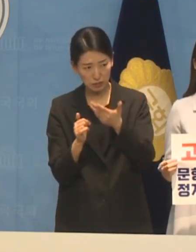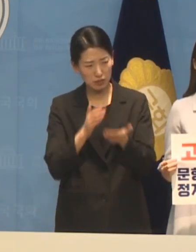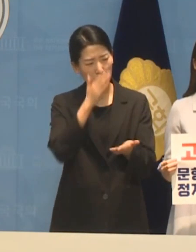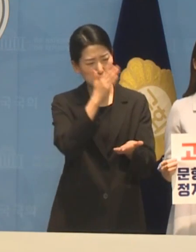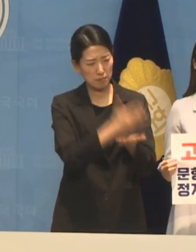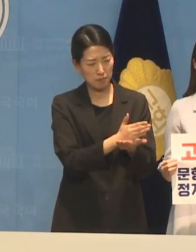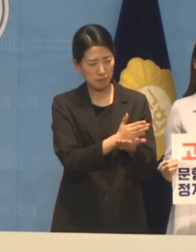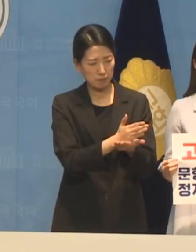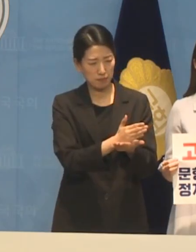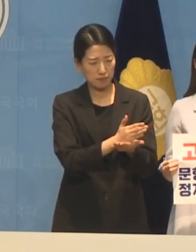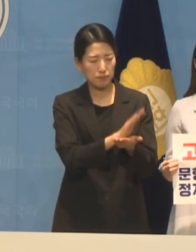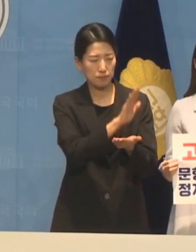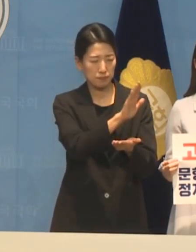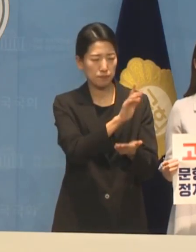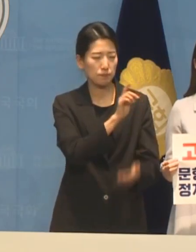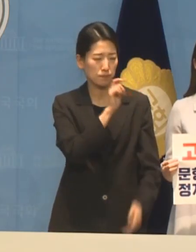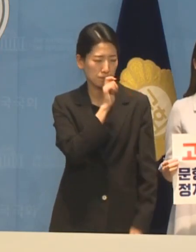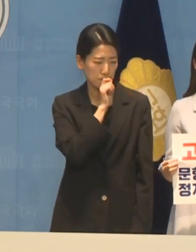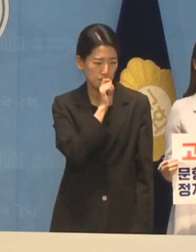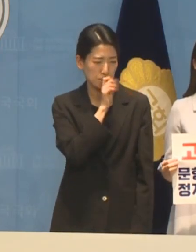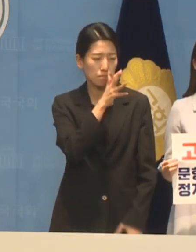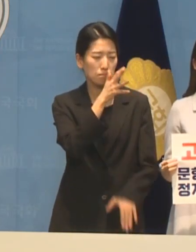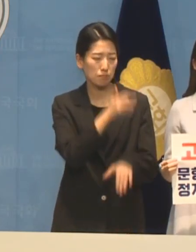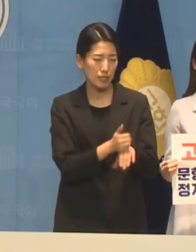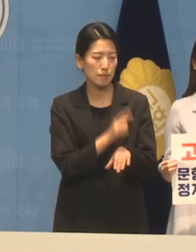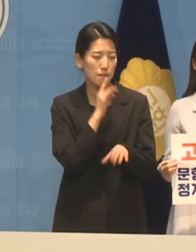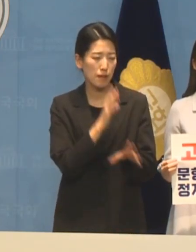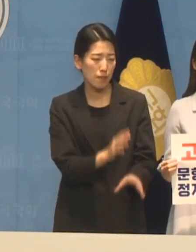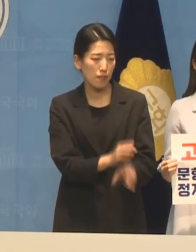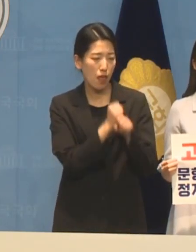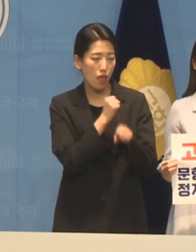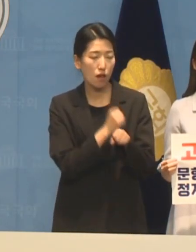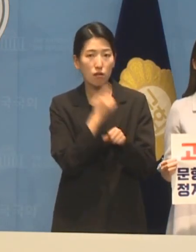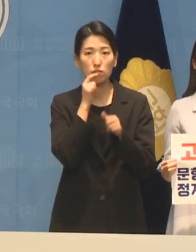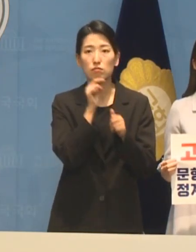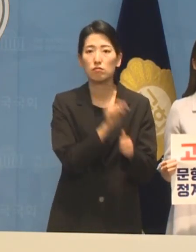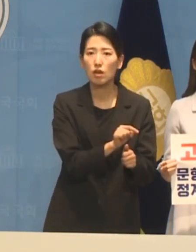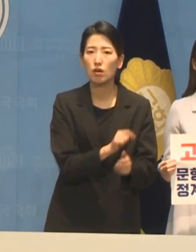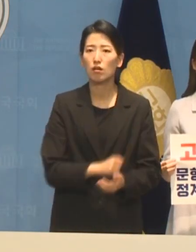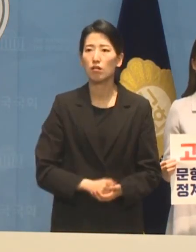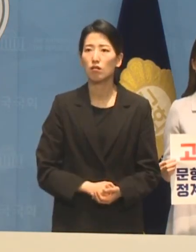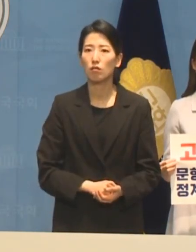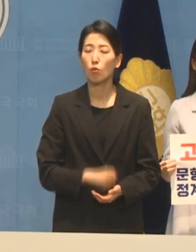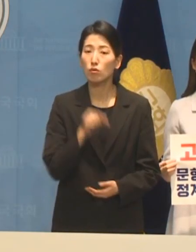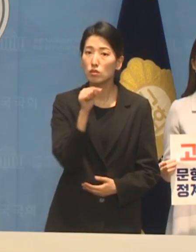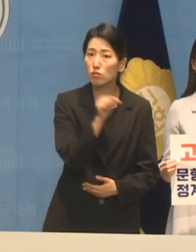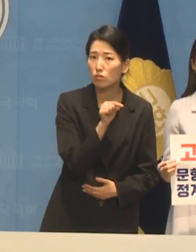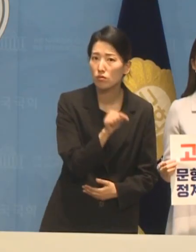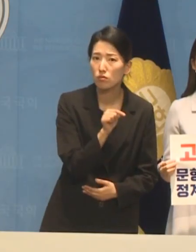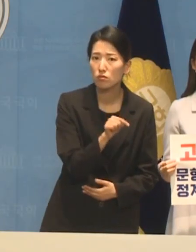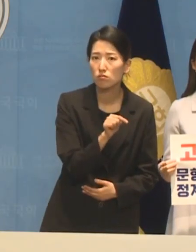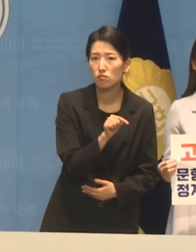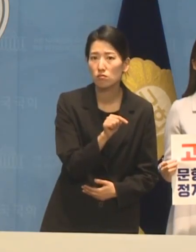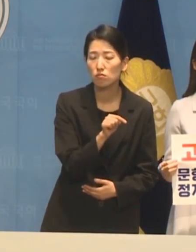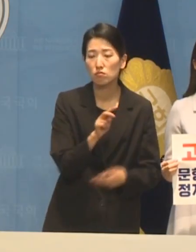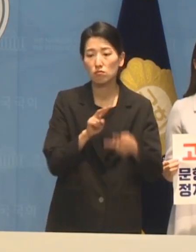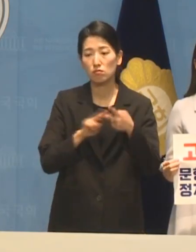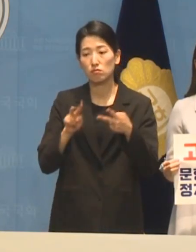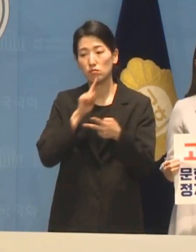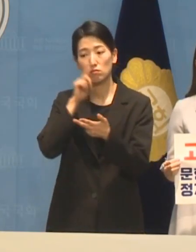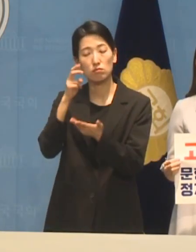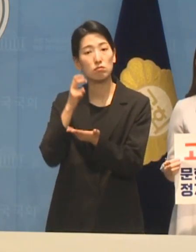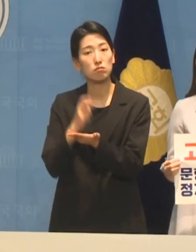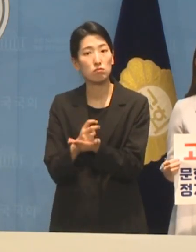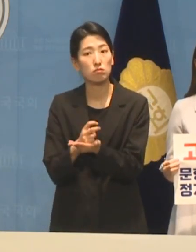참여할 권리를 박탈하고 신문하지 못하게 하였습니다. 이것은 명백히 형사소송법